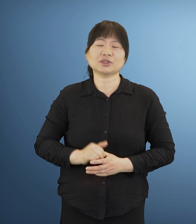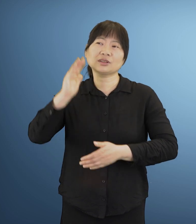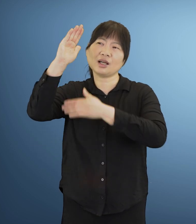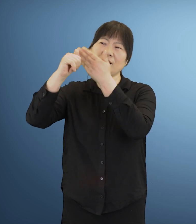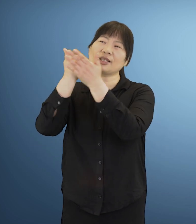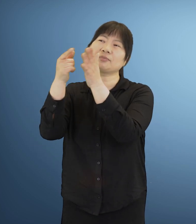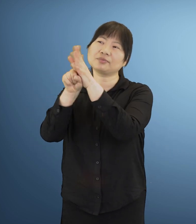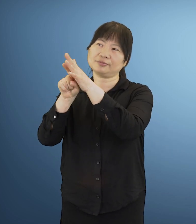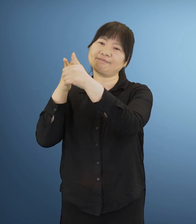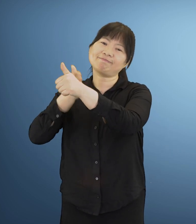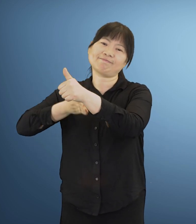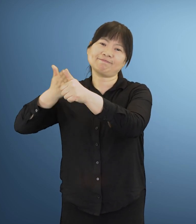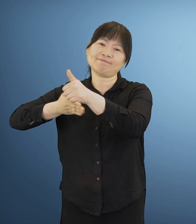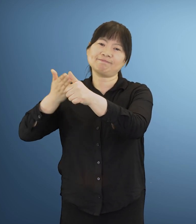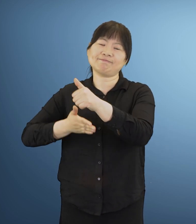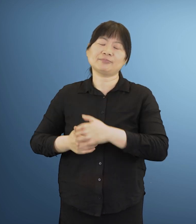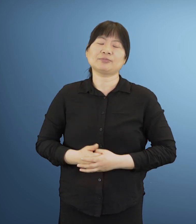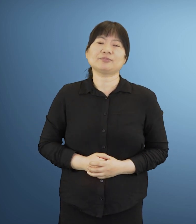하나님을 믿으세요.